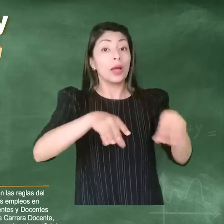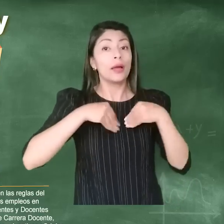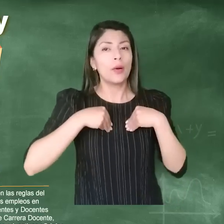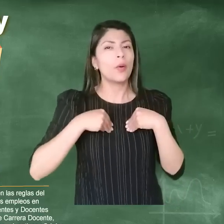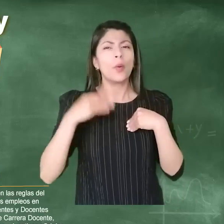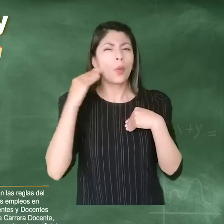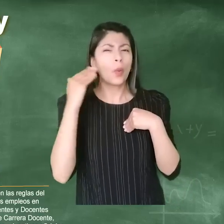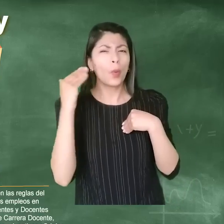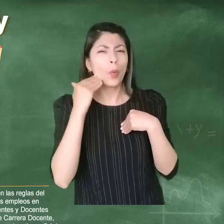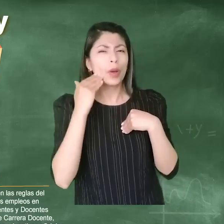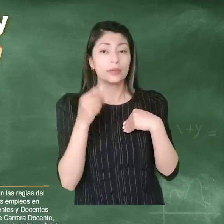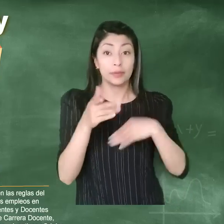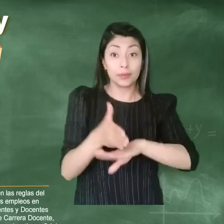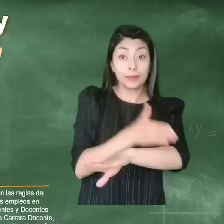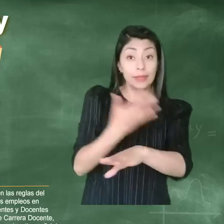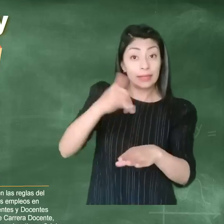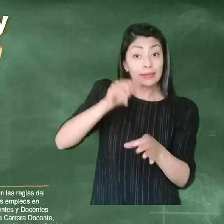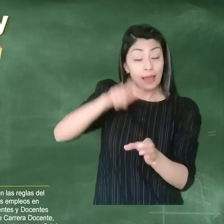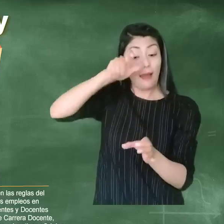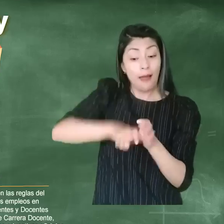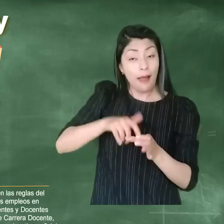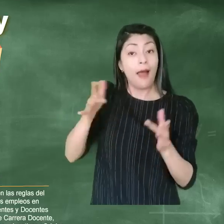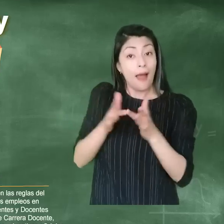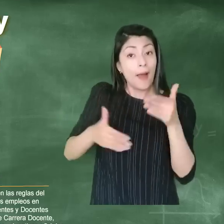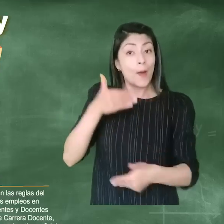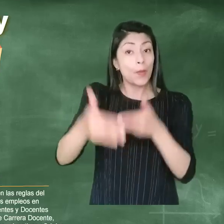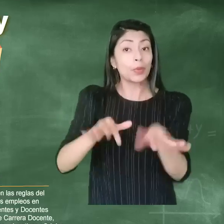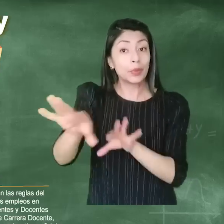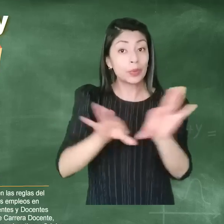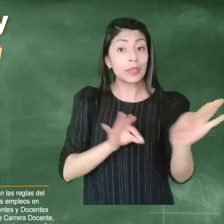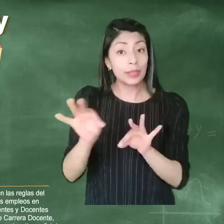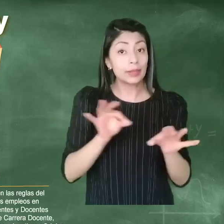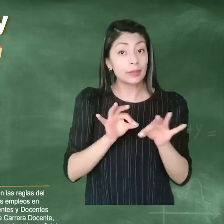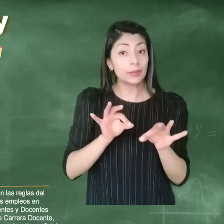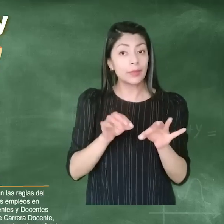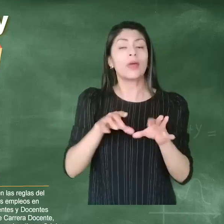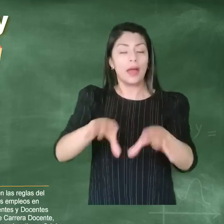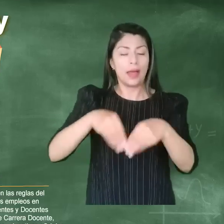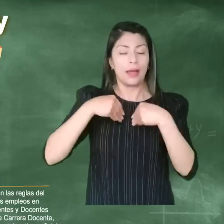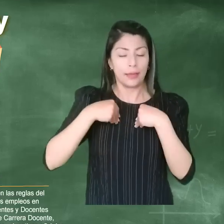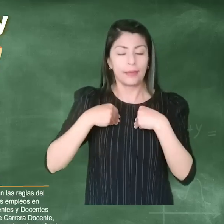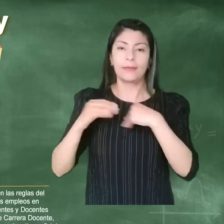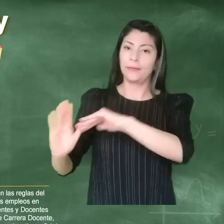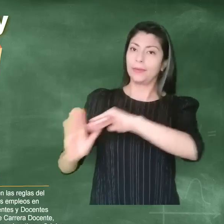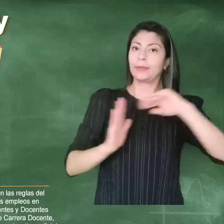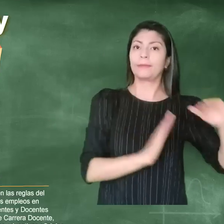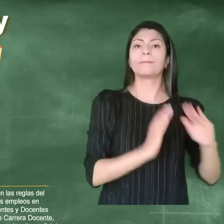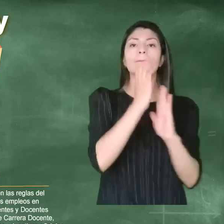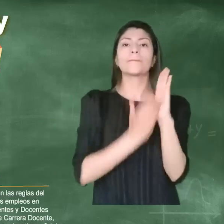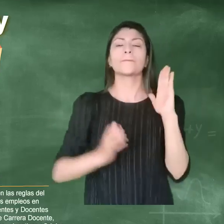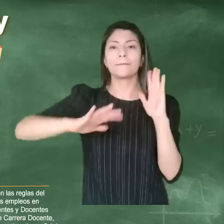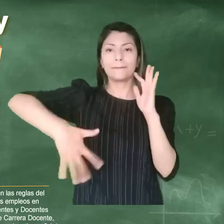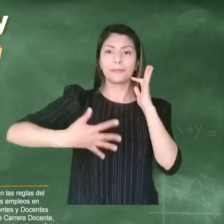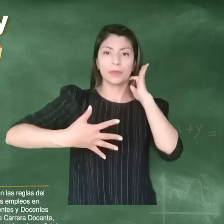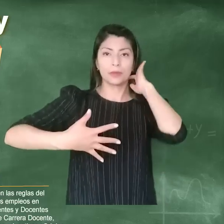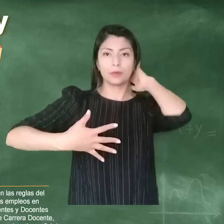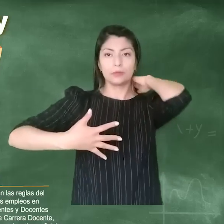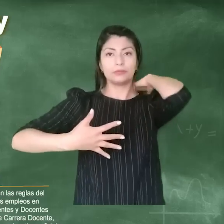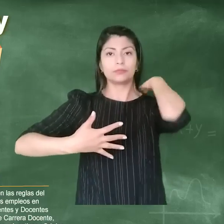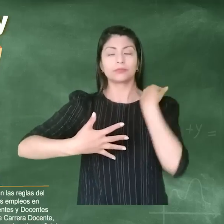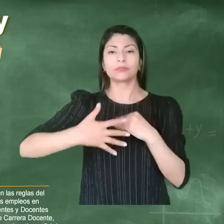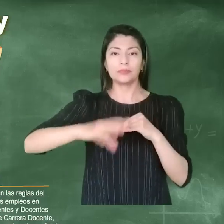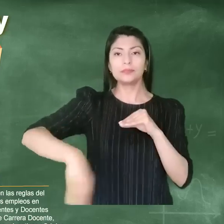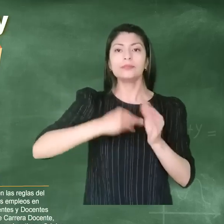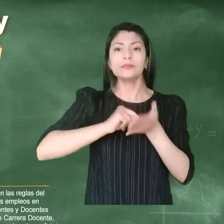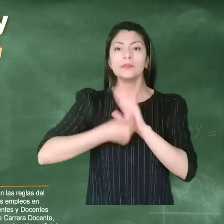se entiende aceptada por los aspirantes con su inscripción a este proceso de selección. Capítulo